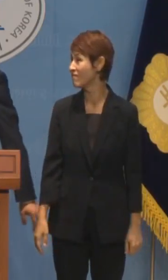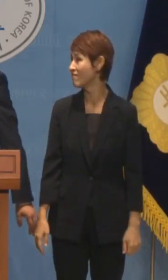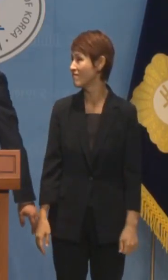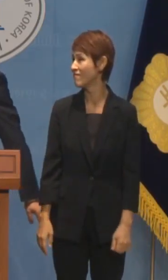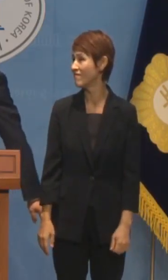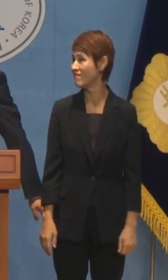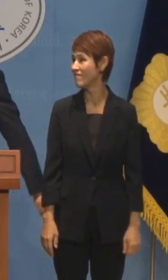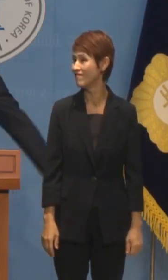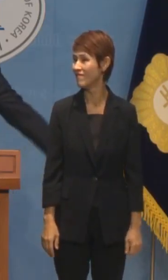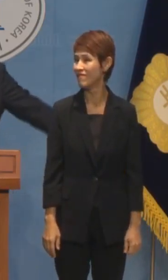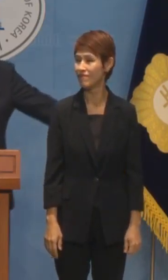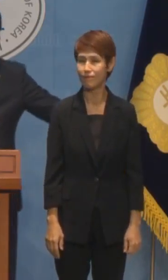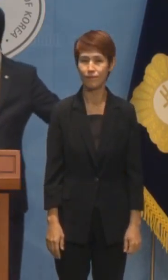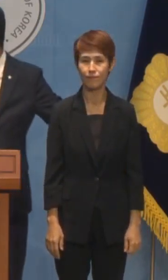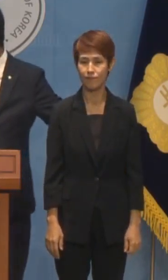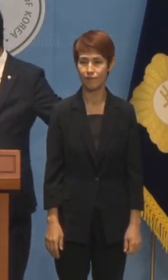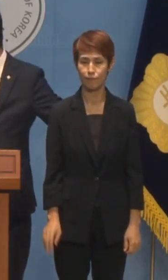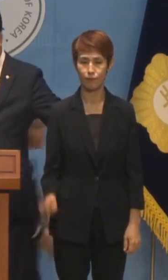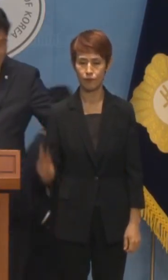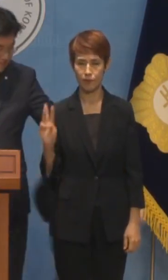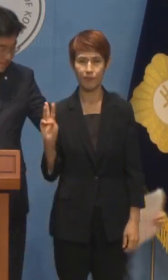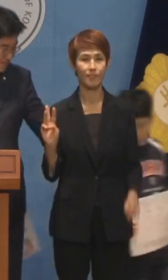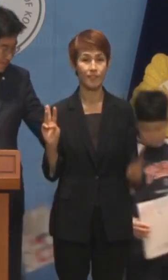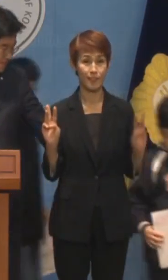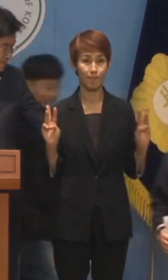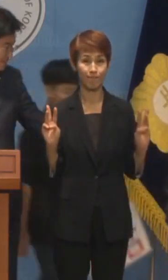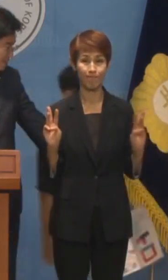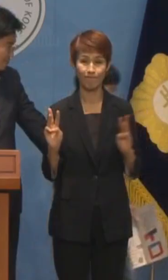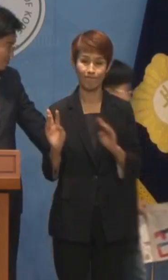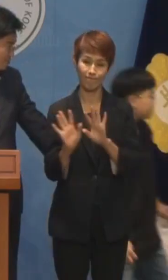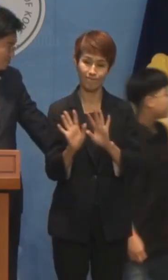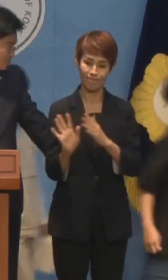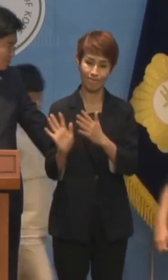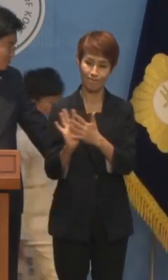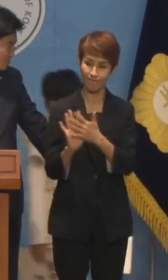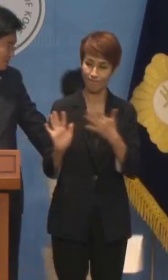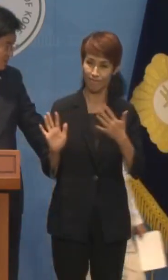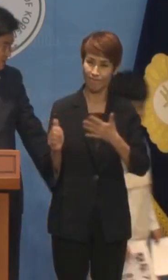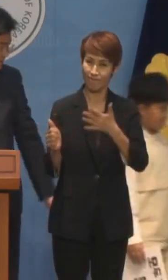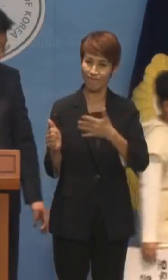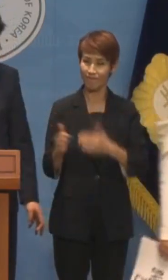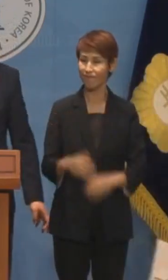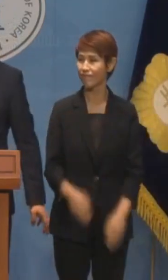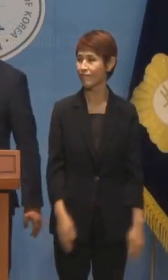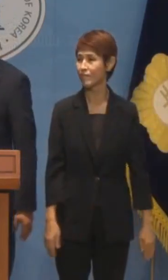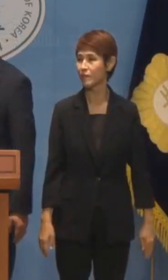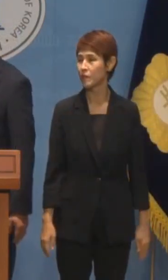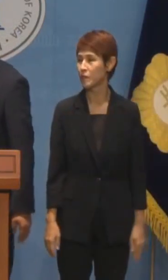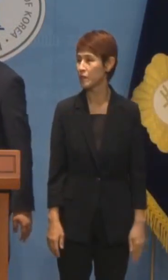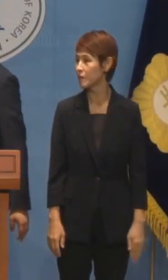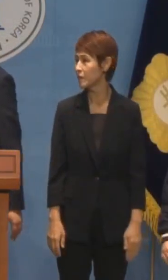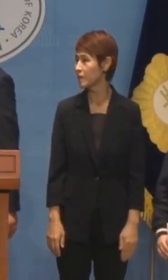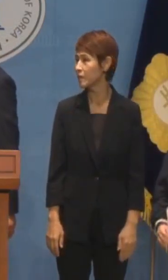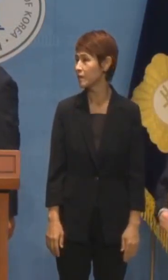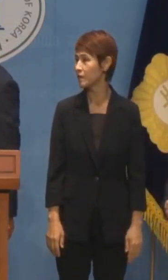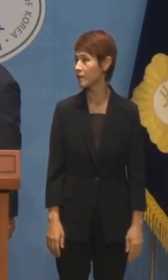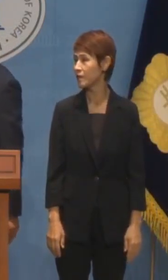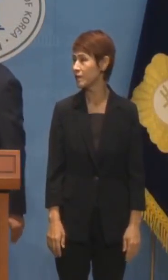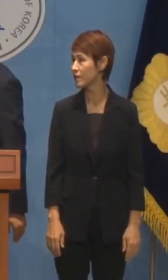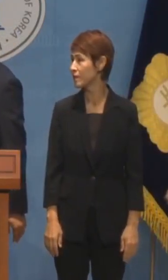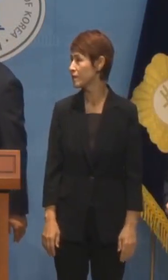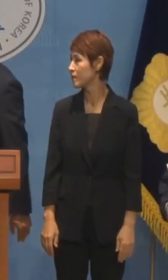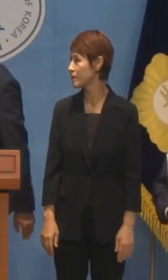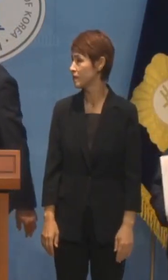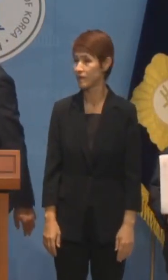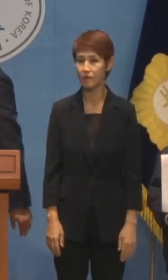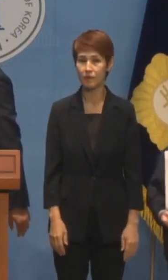절반씩 이렇게 세 분 이쪽으로. 예. 세 분 이쪽으로. 나머지 이쪽으로. 두 분, 한